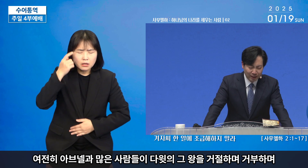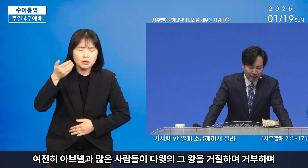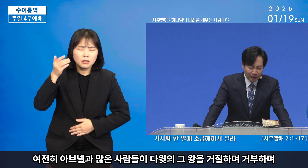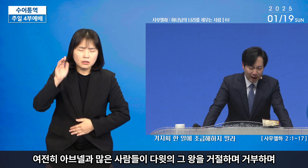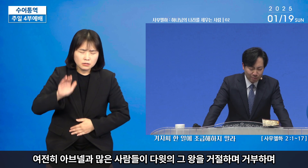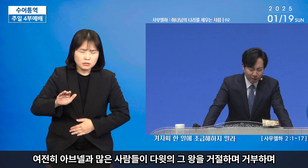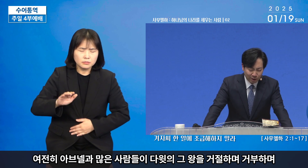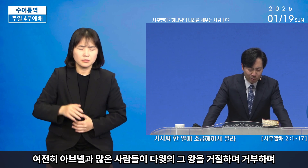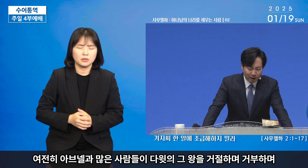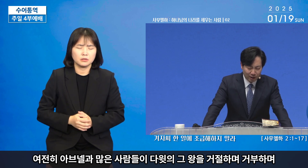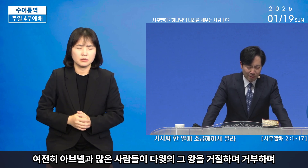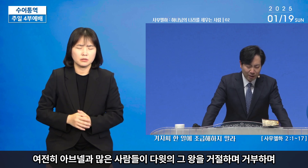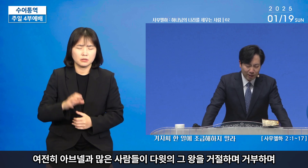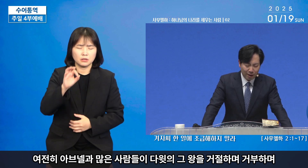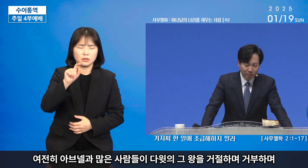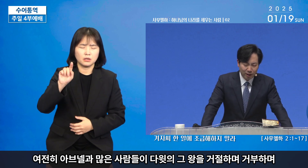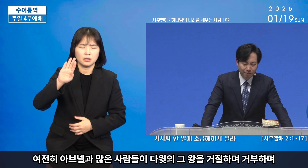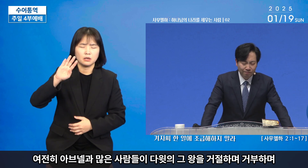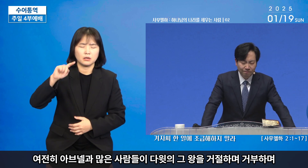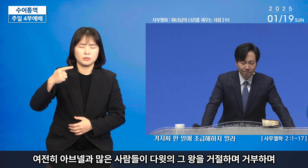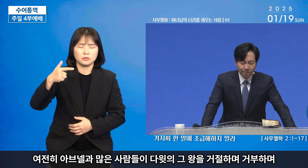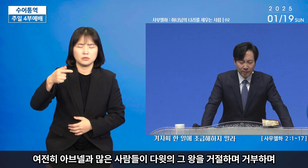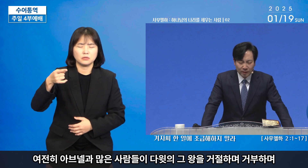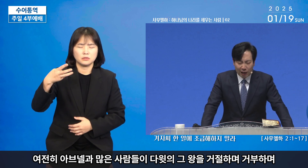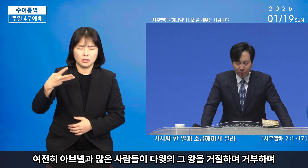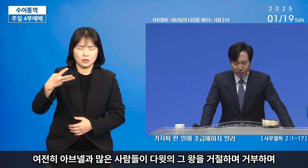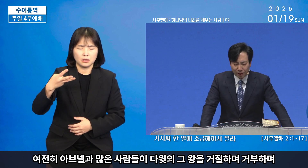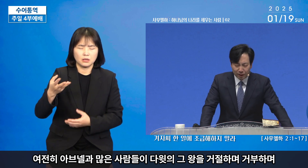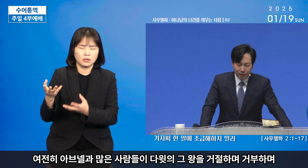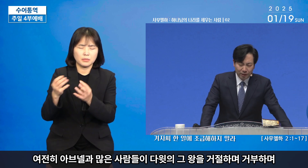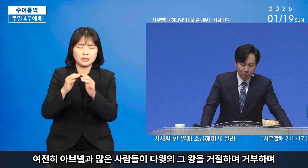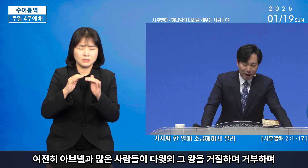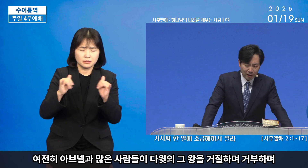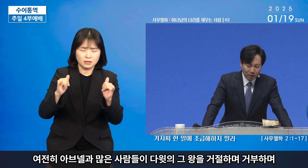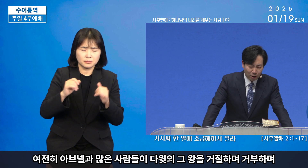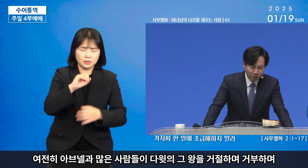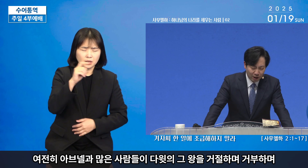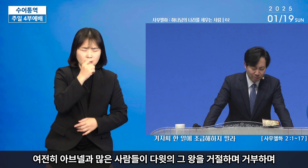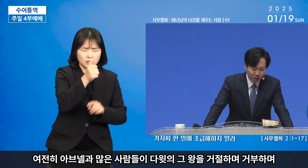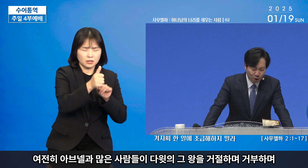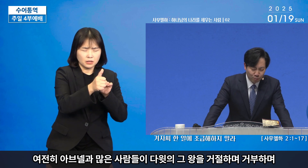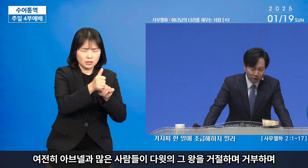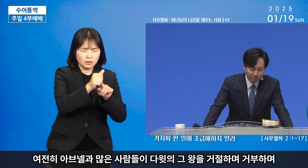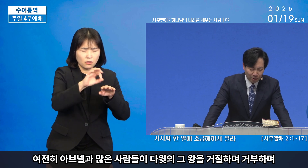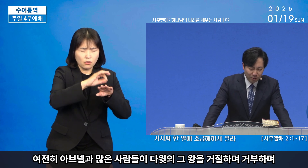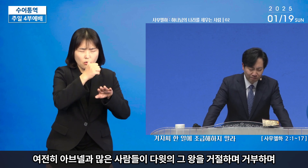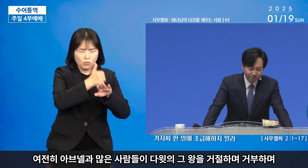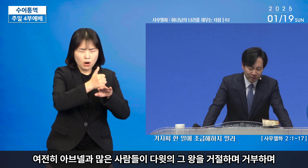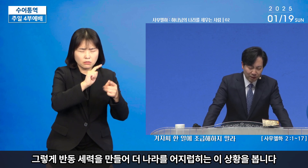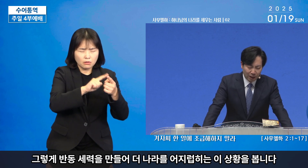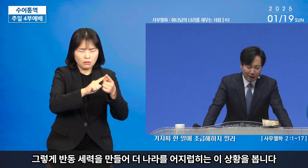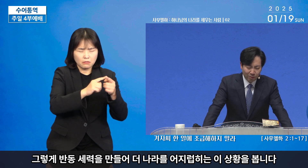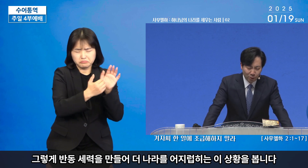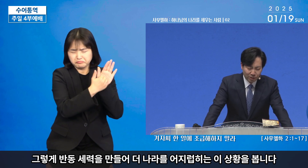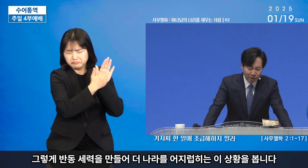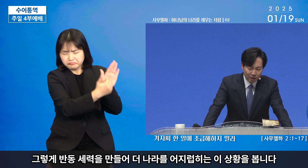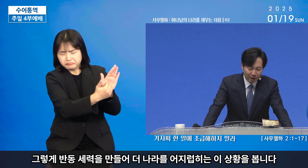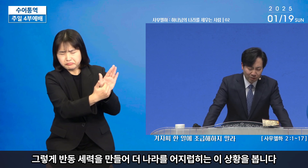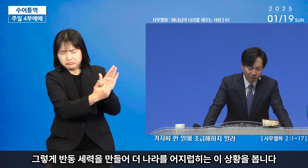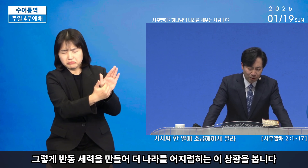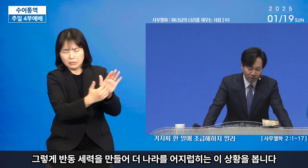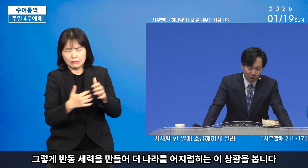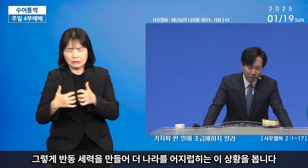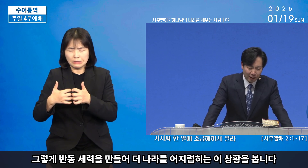여전히 아브넬과 많은 사람들이 다윗의 그 왕을 거절하며 거부하며 그렇게 반동